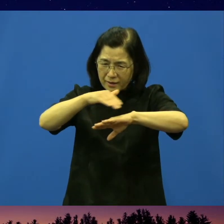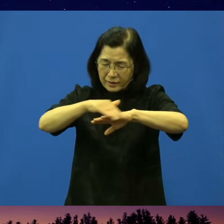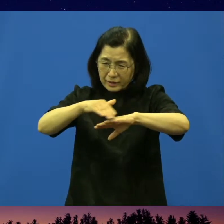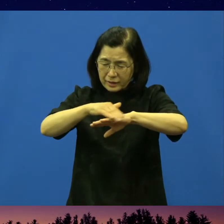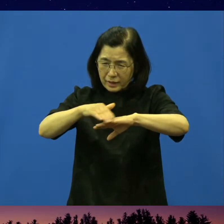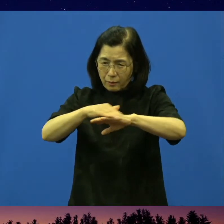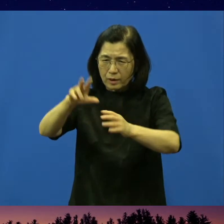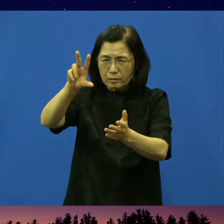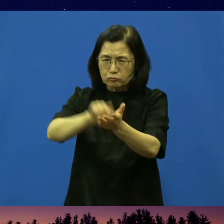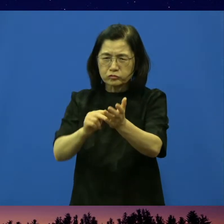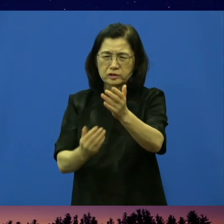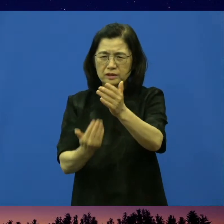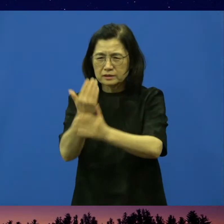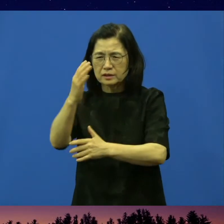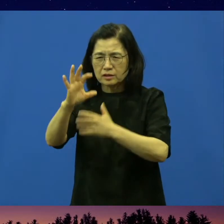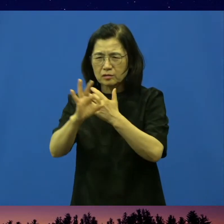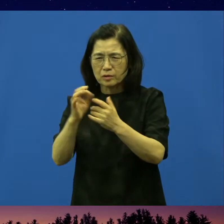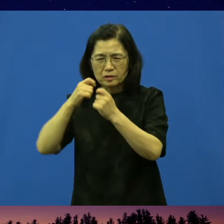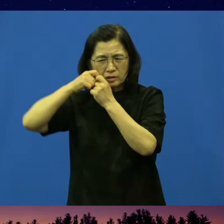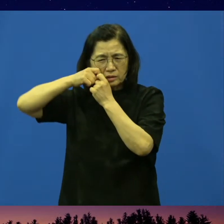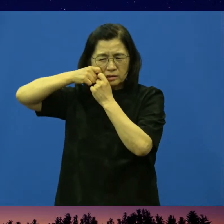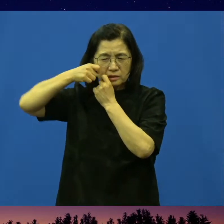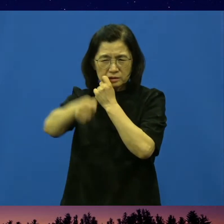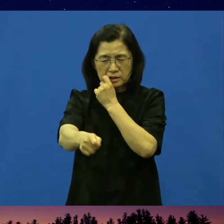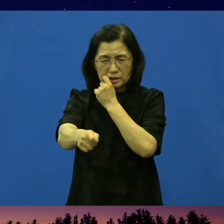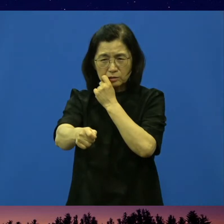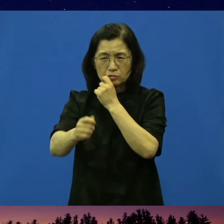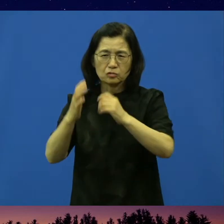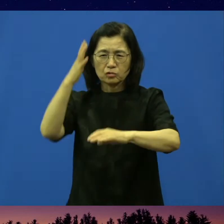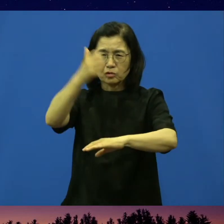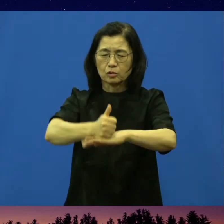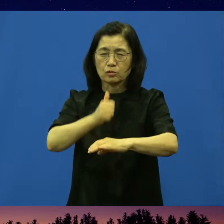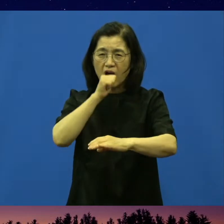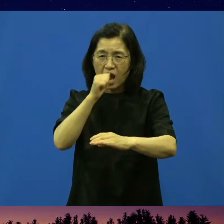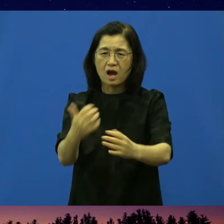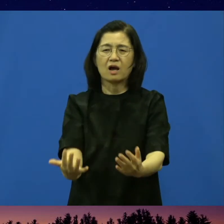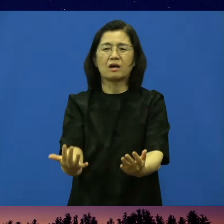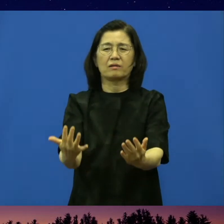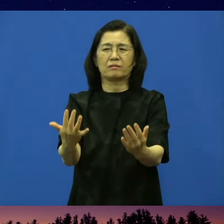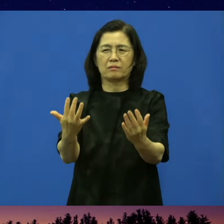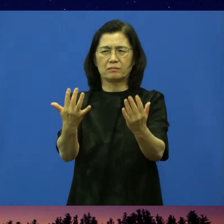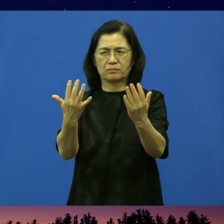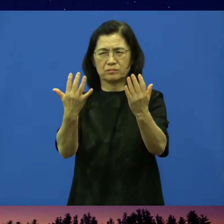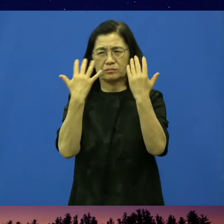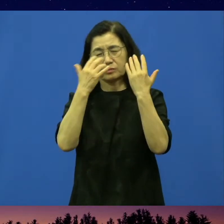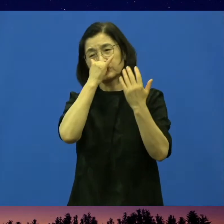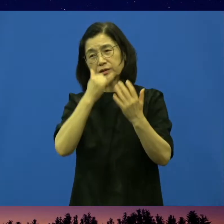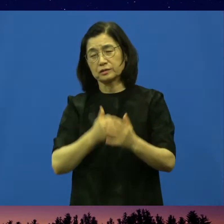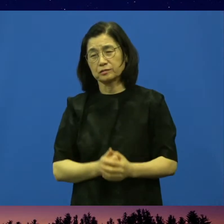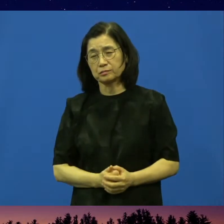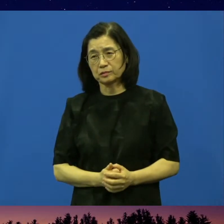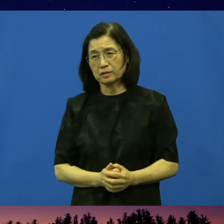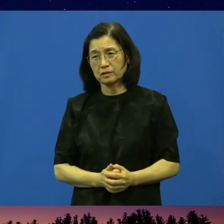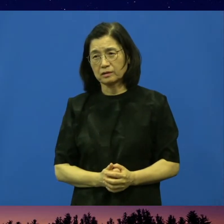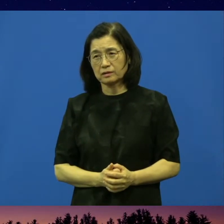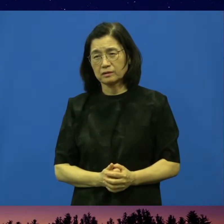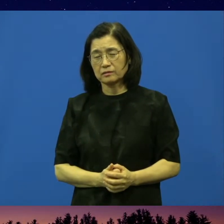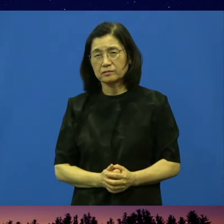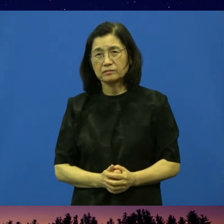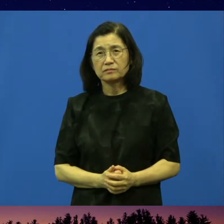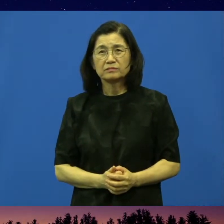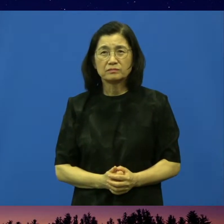거예요. 그 내 의도와 달리 상황이 벌어지면서 나도 모르게 내가 사기꾼이 된